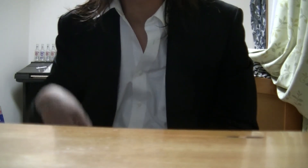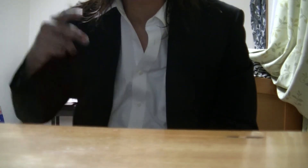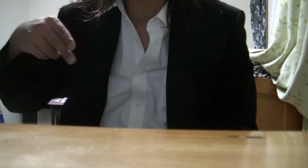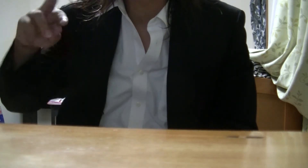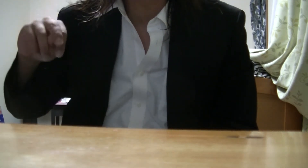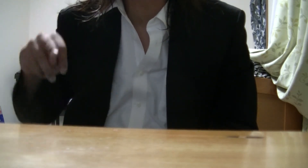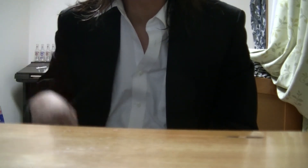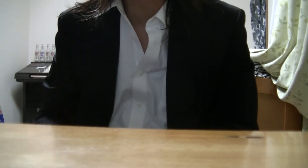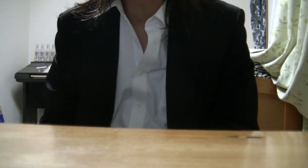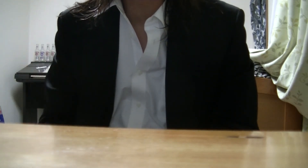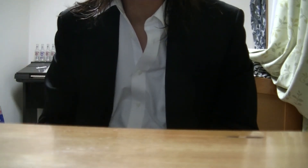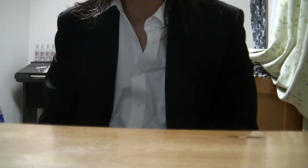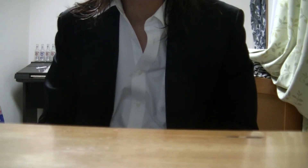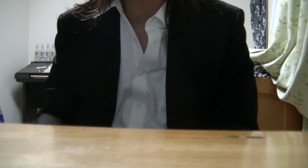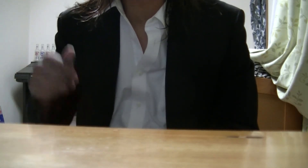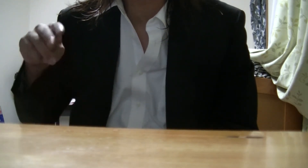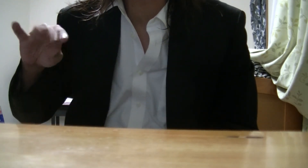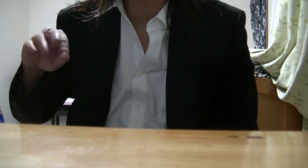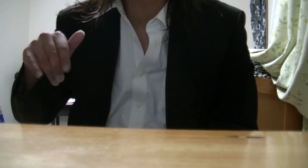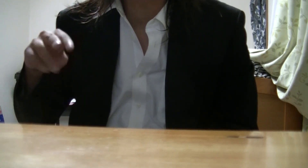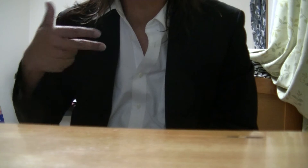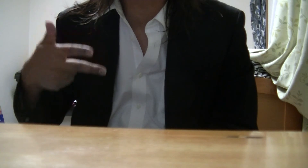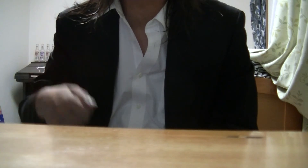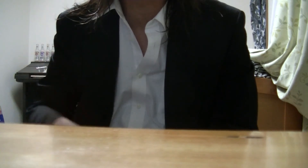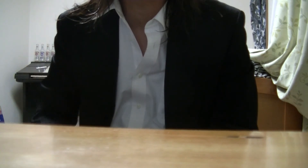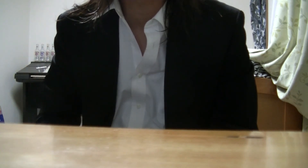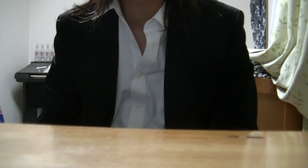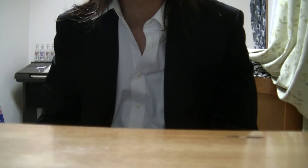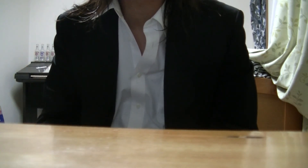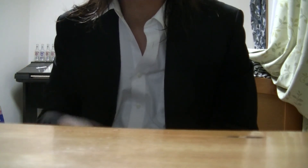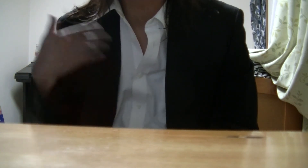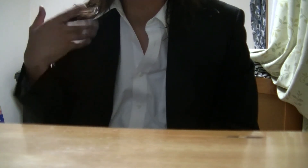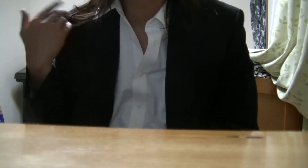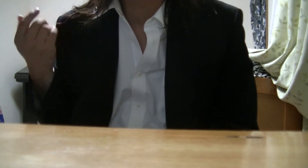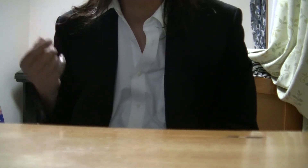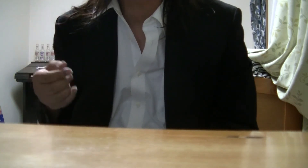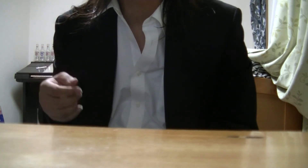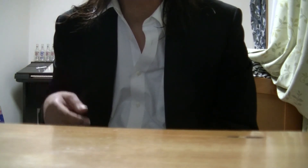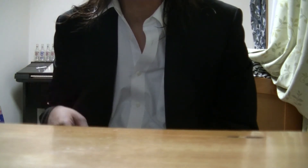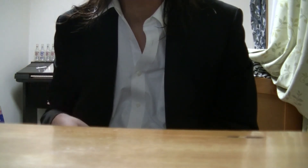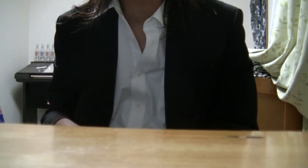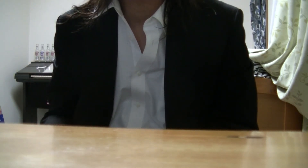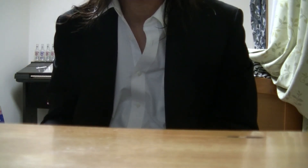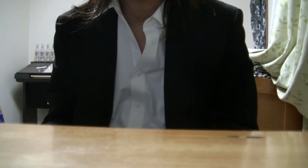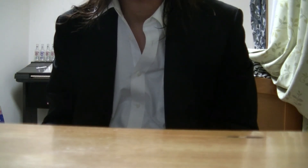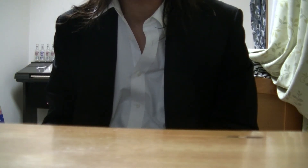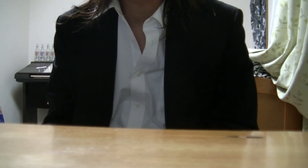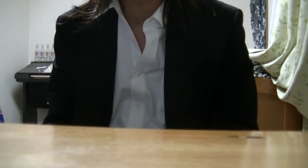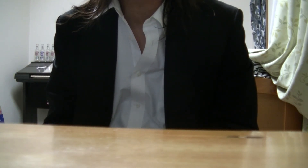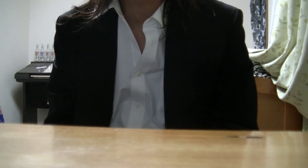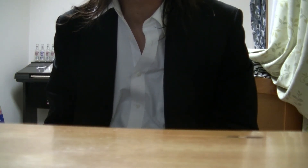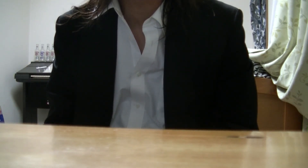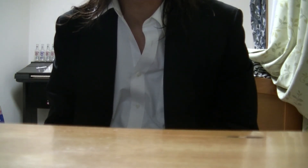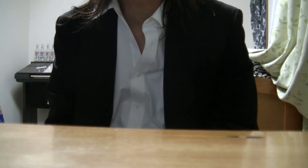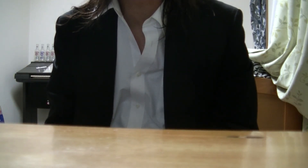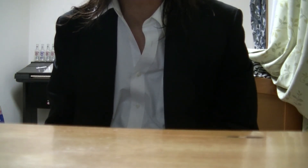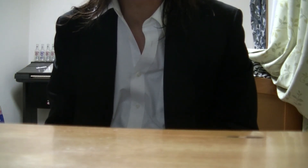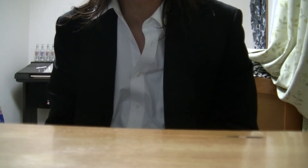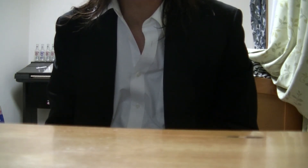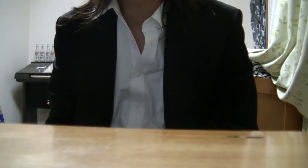伏瀬博士だっけ、あ、誰も知ってる人がいないな、伏瀬くん、伏瀬博士だったと思うな、俺知り合いなのに下